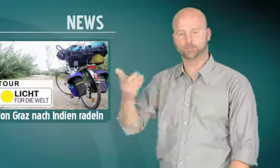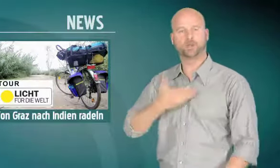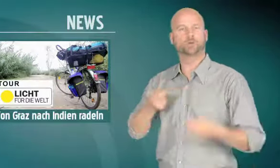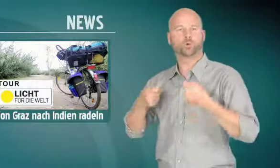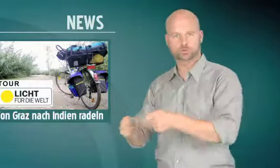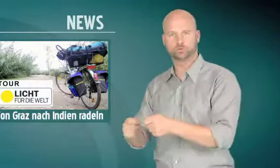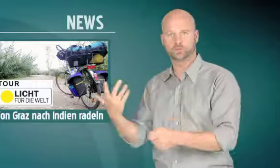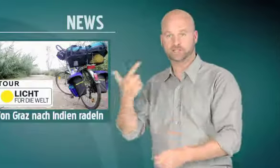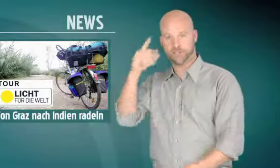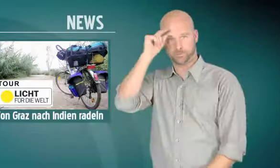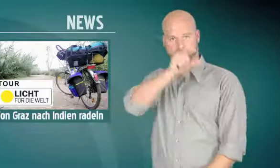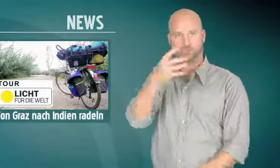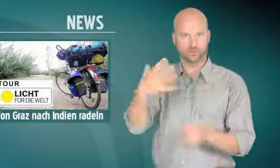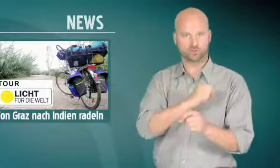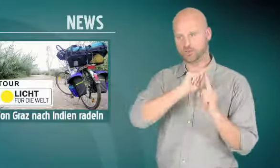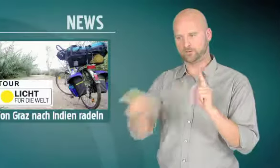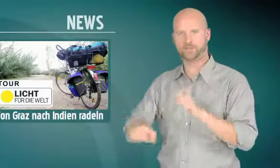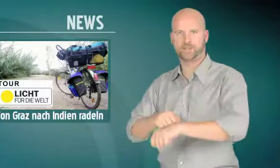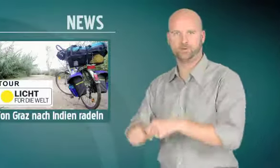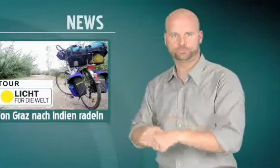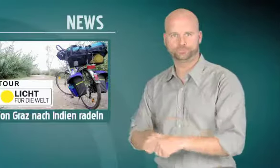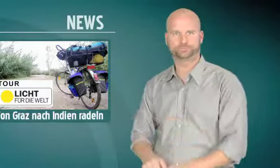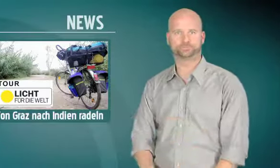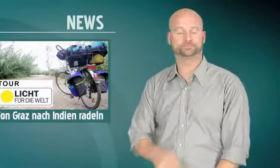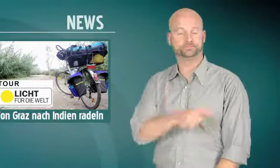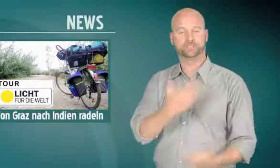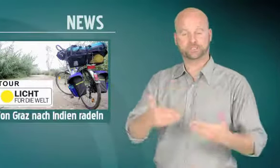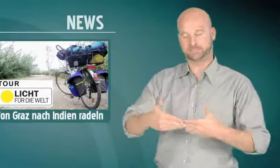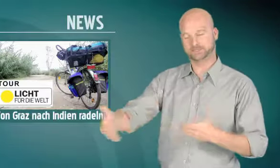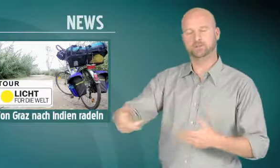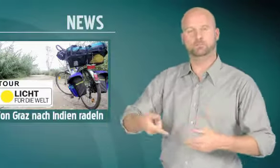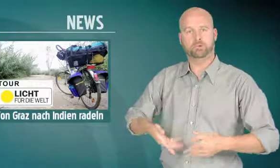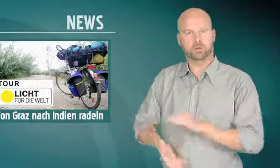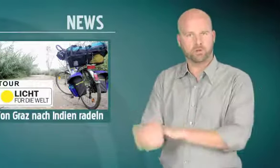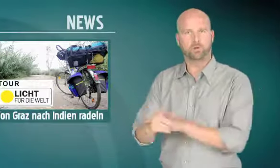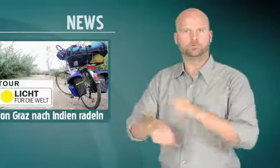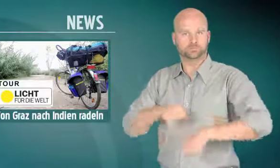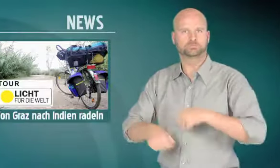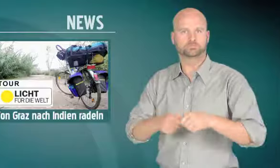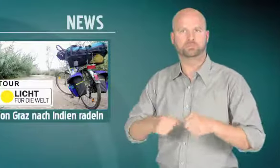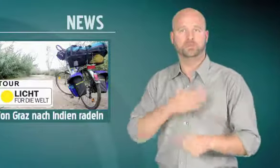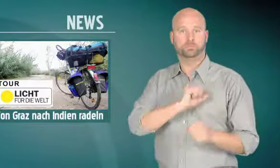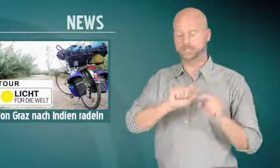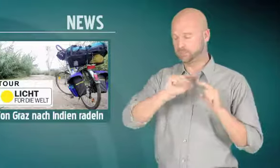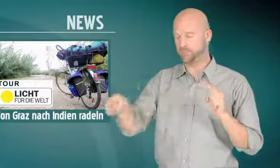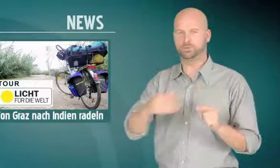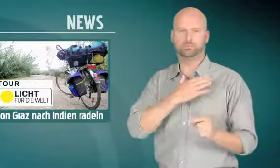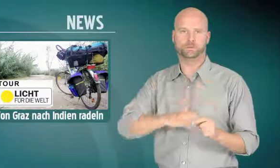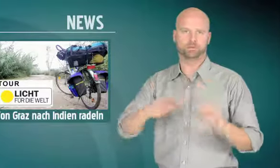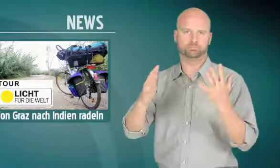dieses Projekt wird unterstützt, sofern die 2 Radfahrer ihr Ziel erreichen. Sie sind bereits unterwegs, für die Gesamtstrecke benötigen sie jedoch 10